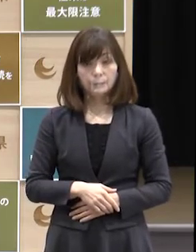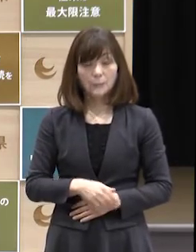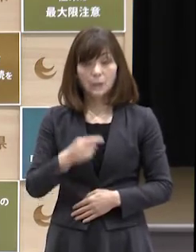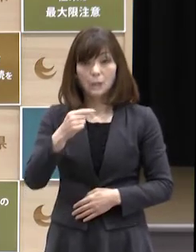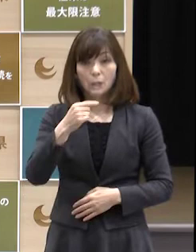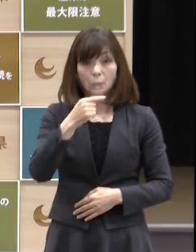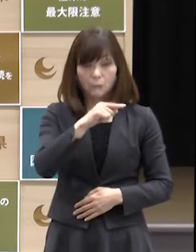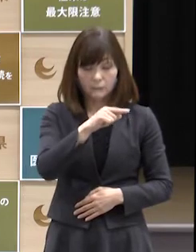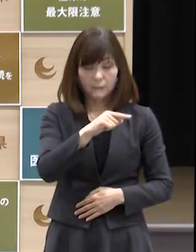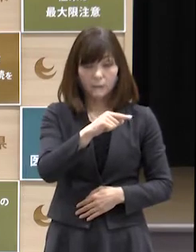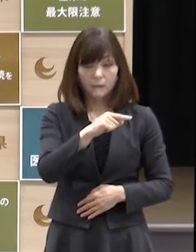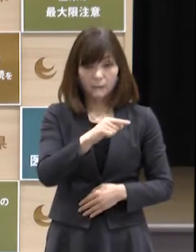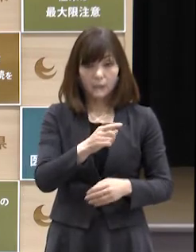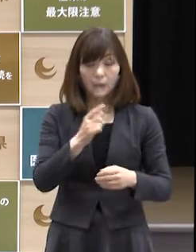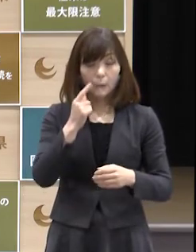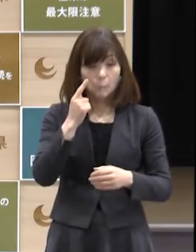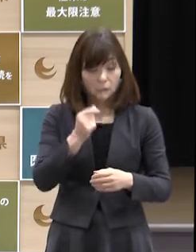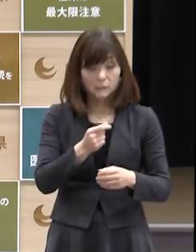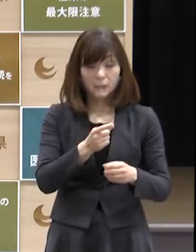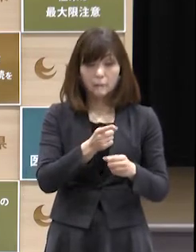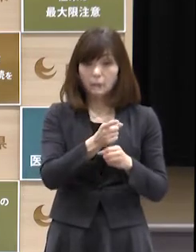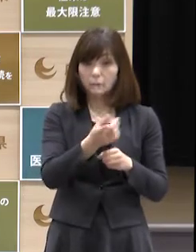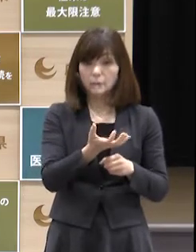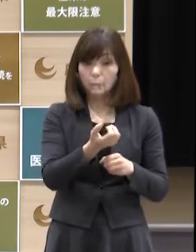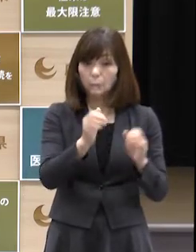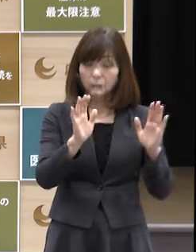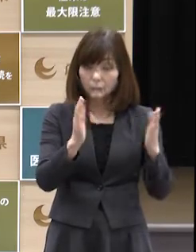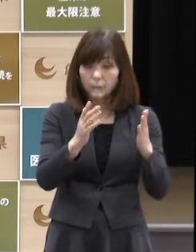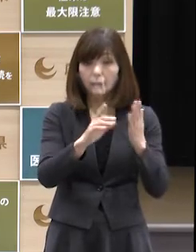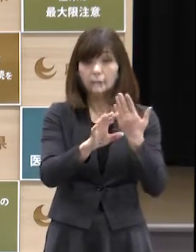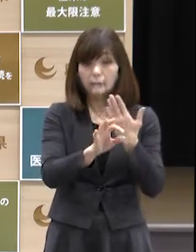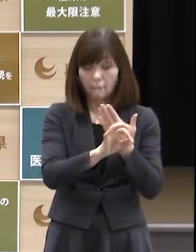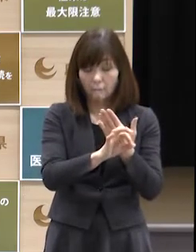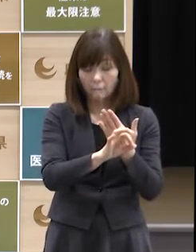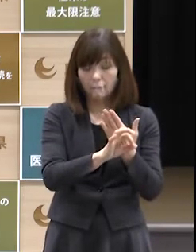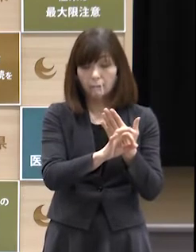が核兵器を持っていなかったんですよ。ロシアが核兵器を持っていなければ